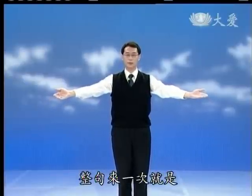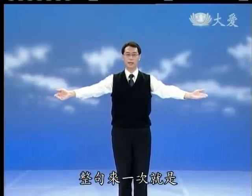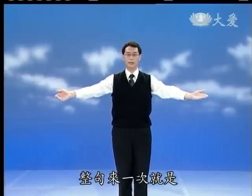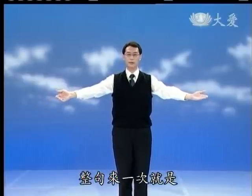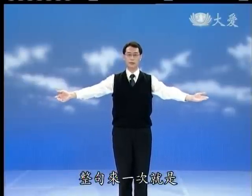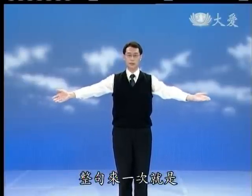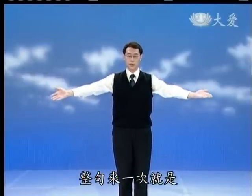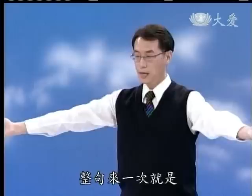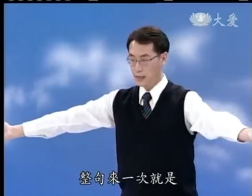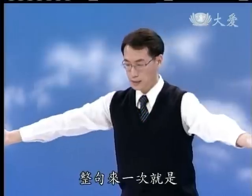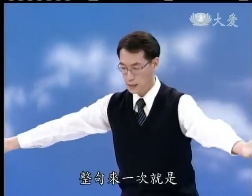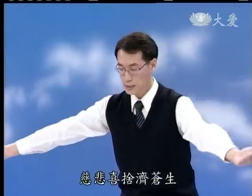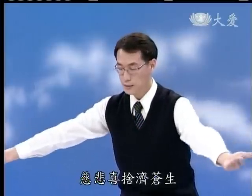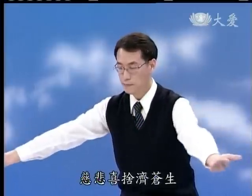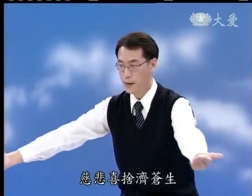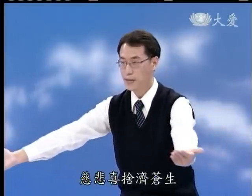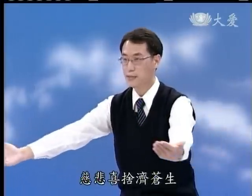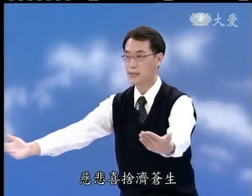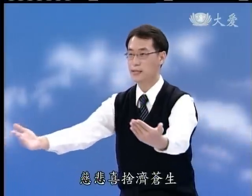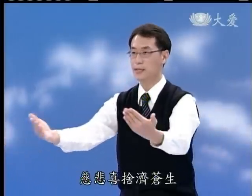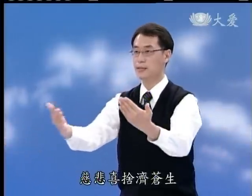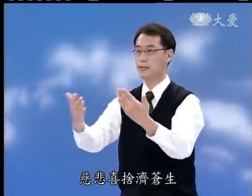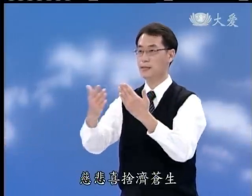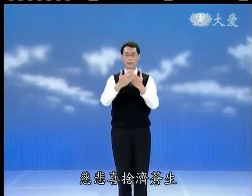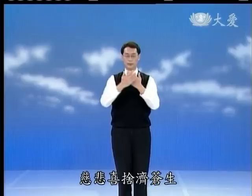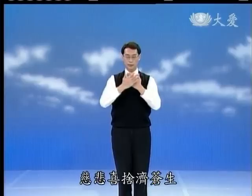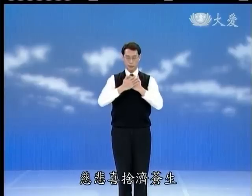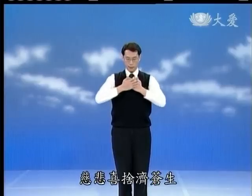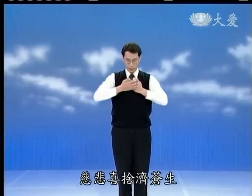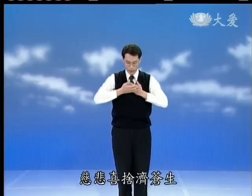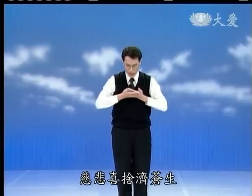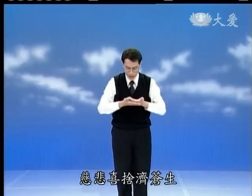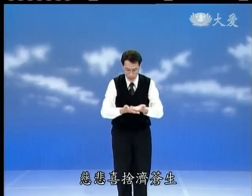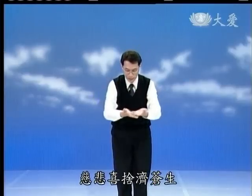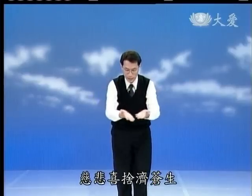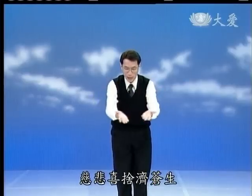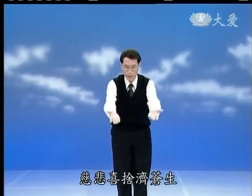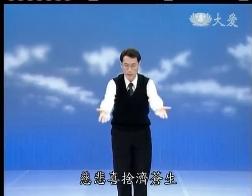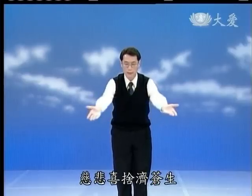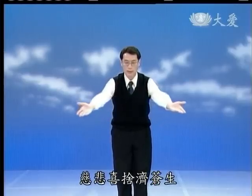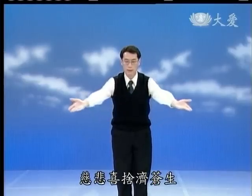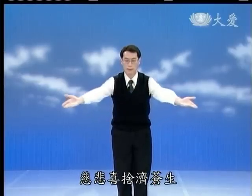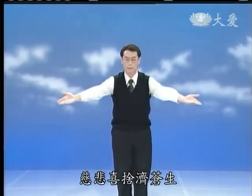句来一次，就是慈悲喜舍济苍生。